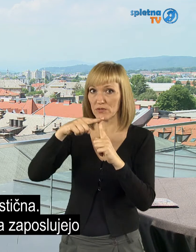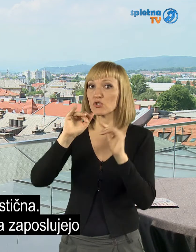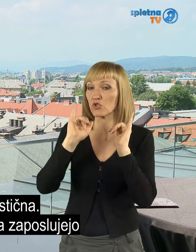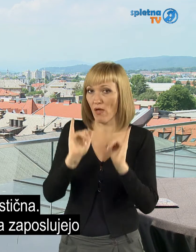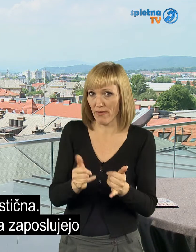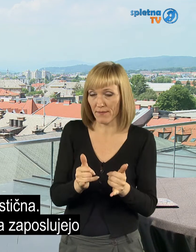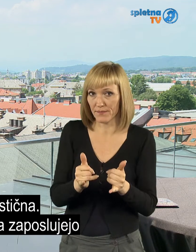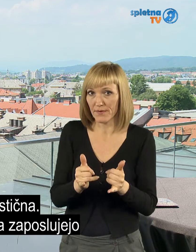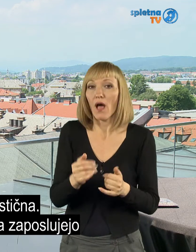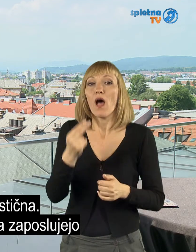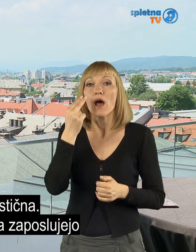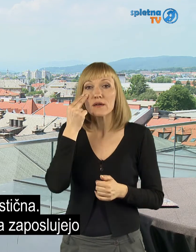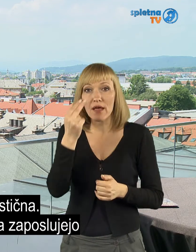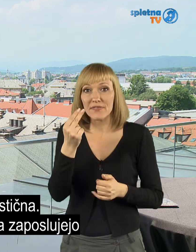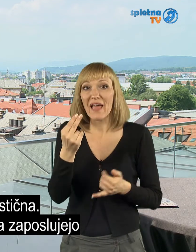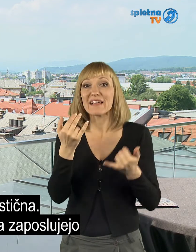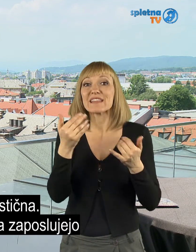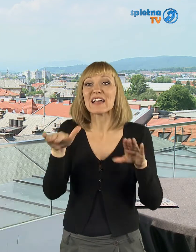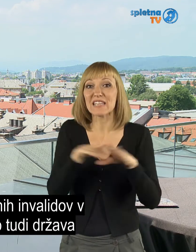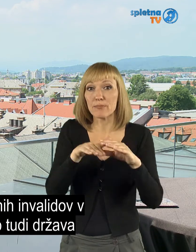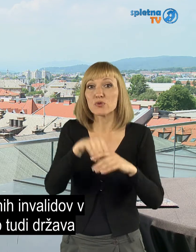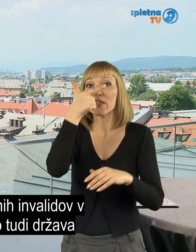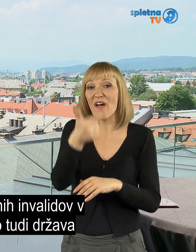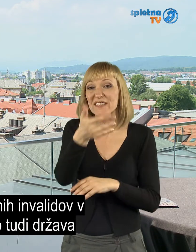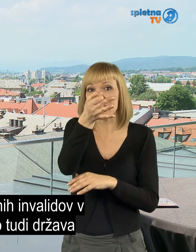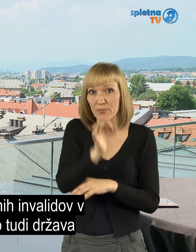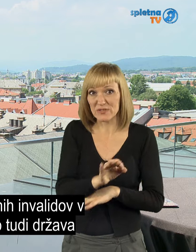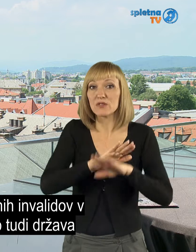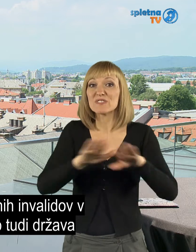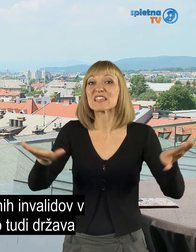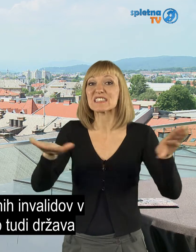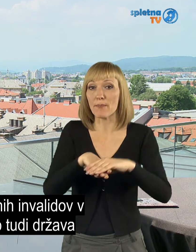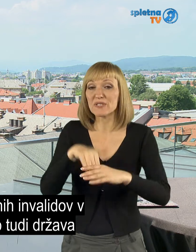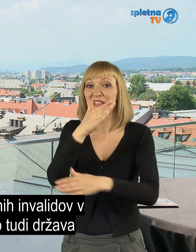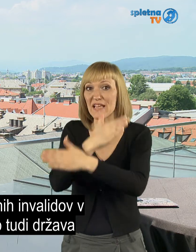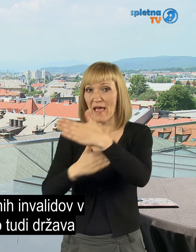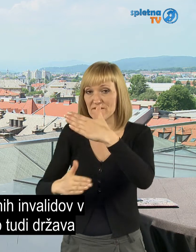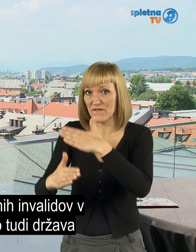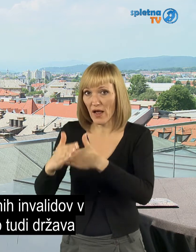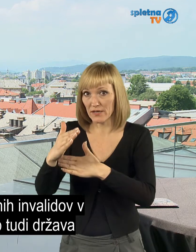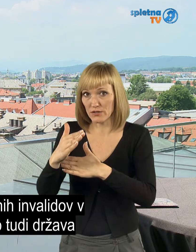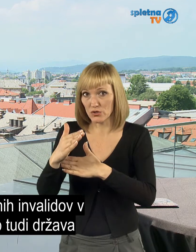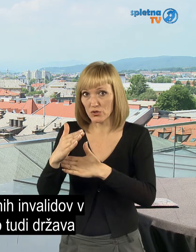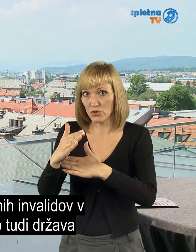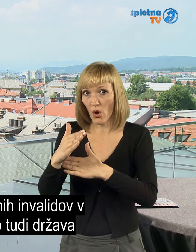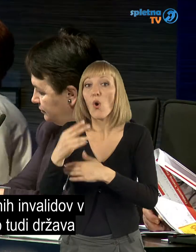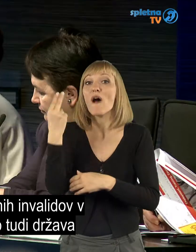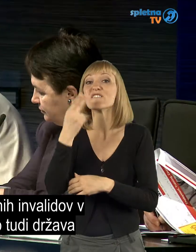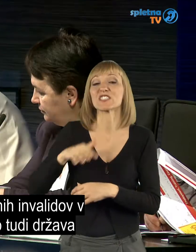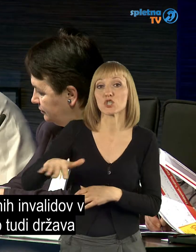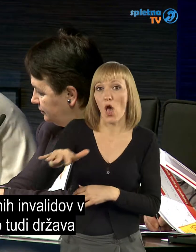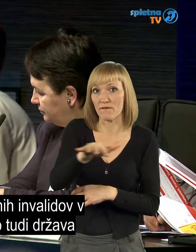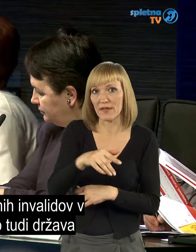optimistična. Namreč glede na to, da zaposlujejo kar 20% vseh zaposlenih invalidov v